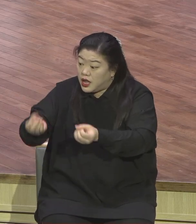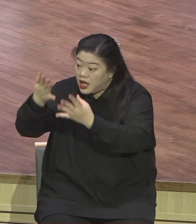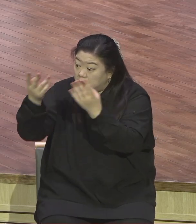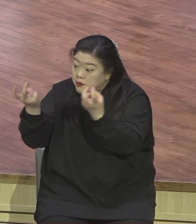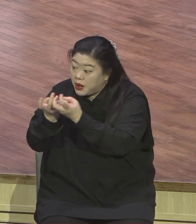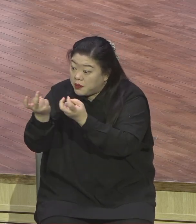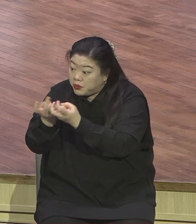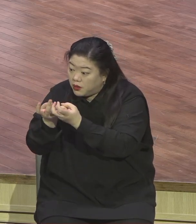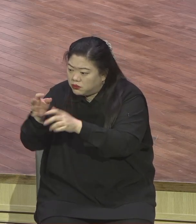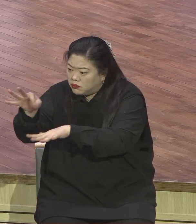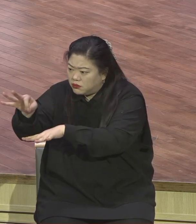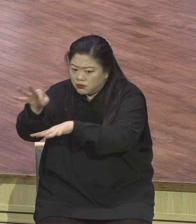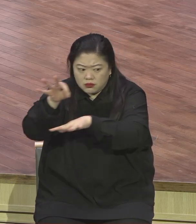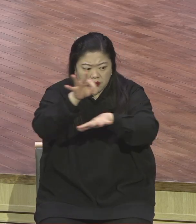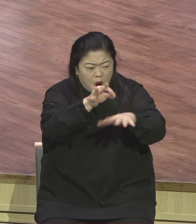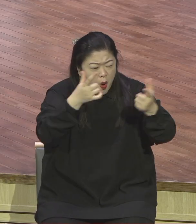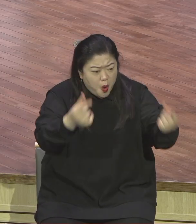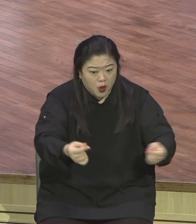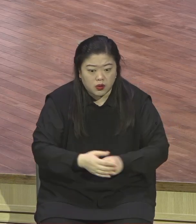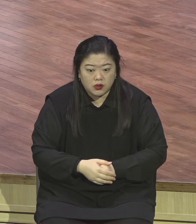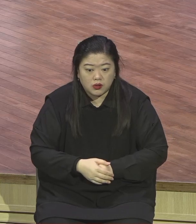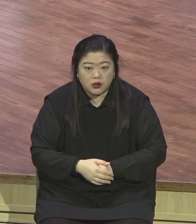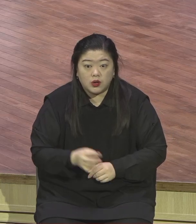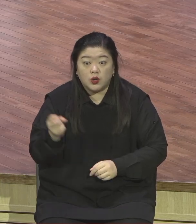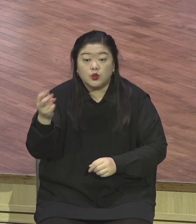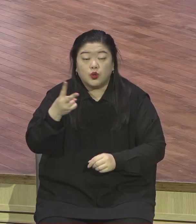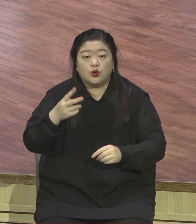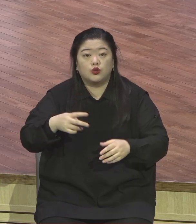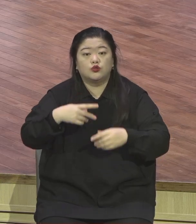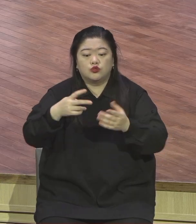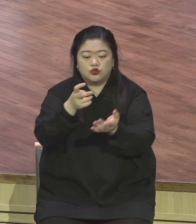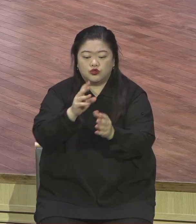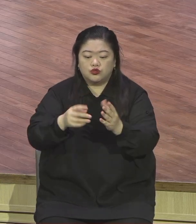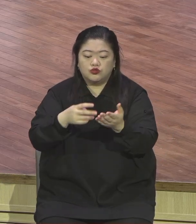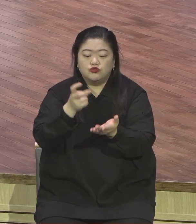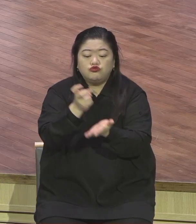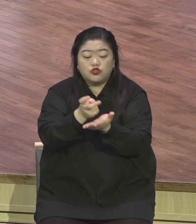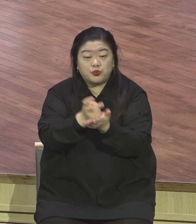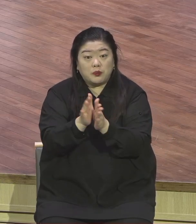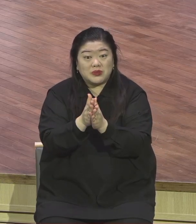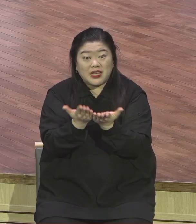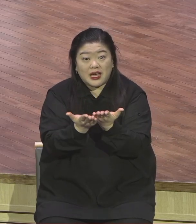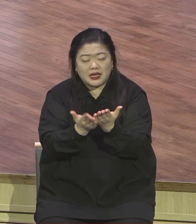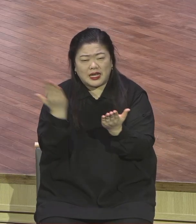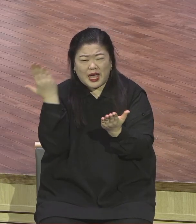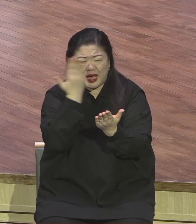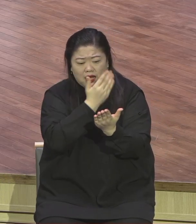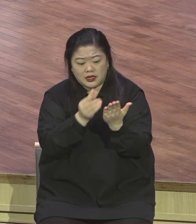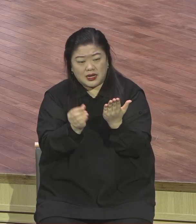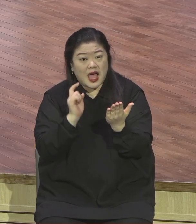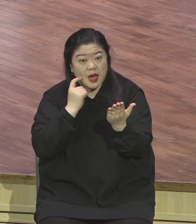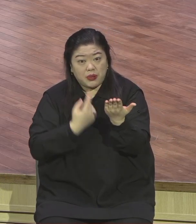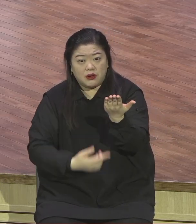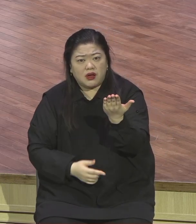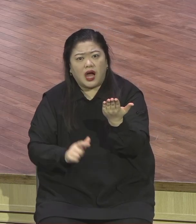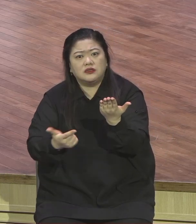그 율법 책이 얼마나 크냐 두루마리에요. 두루마리 되니까 어마어마하게 큽니다. 이 두루마기로 그때선 그걸 그대로